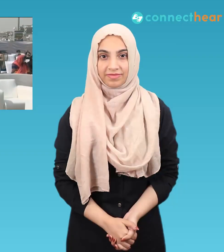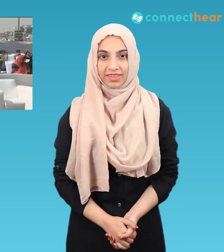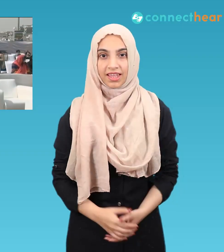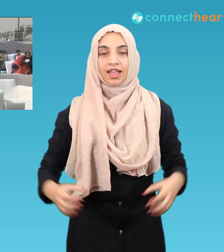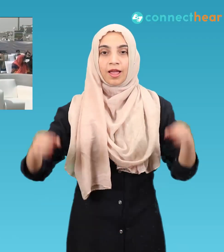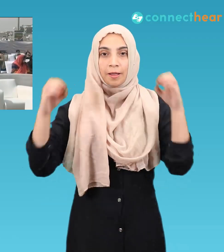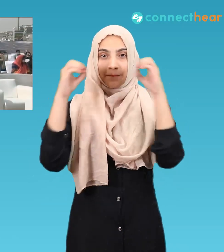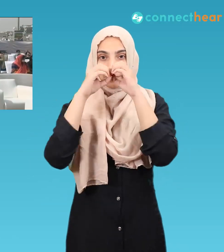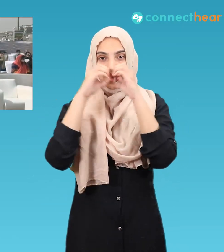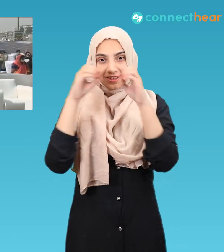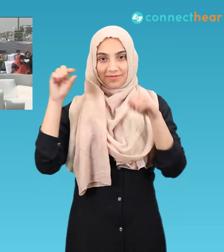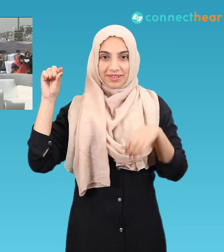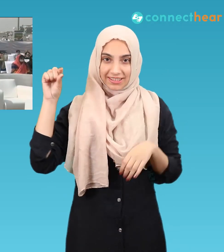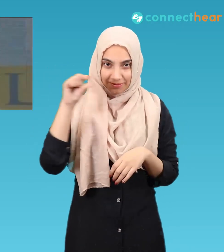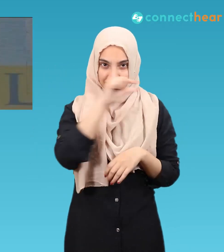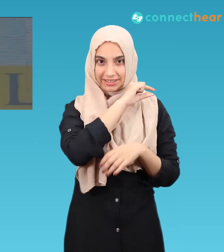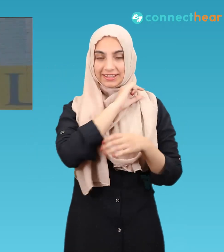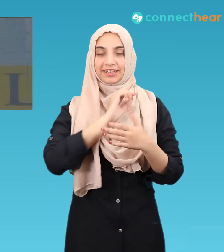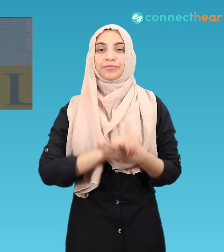बिस्मिल्लाहिर्रहमानिर्रहीम